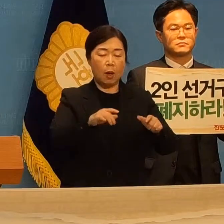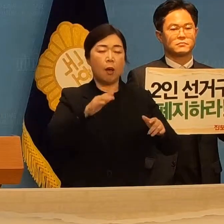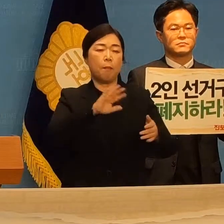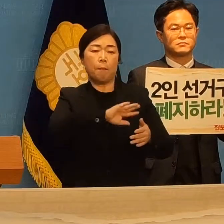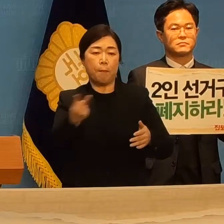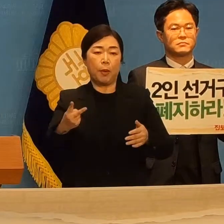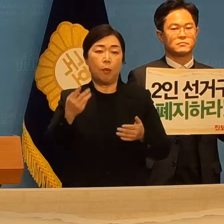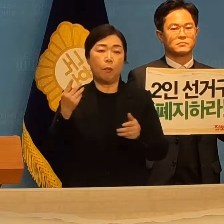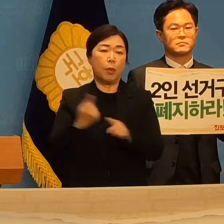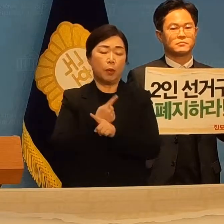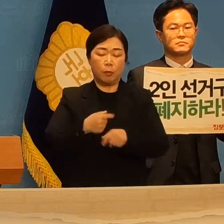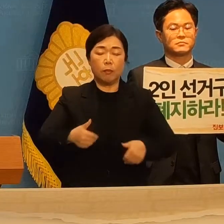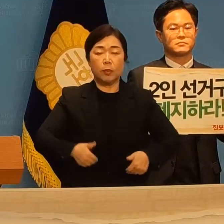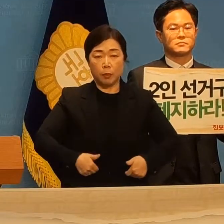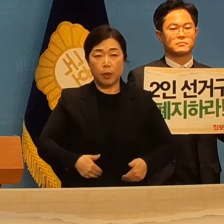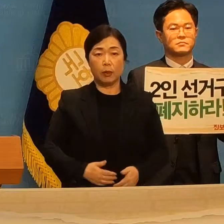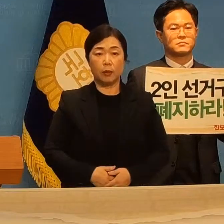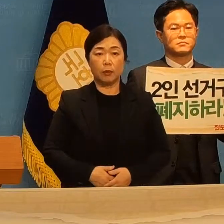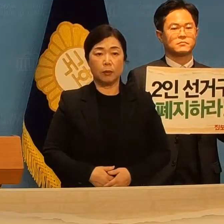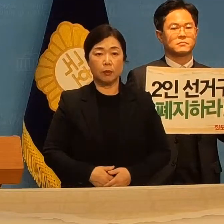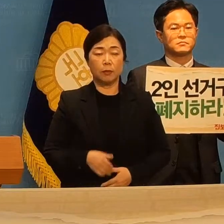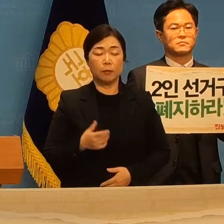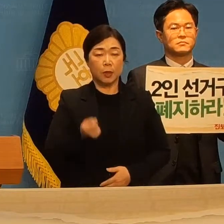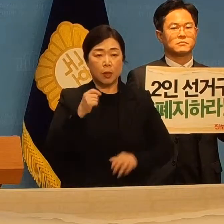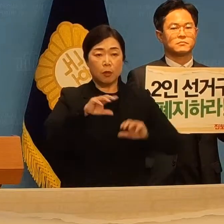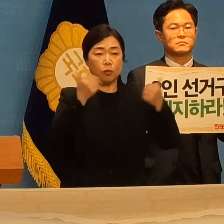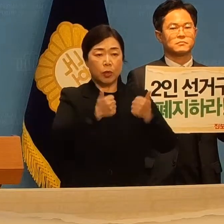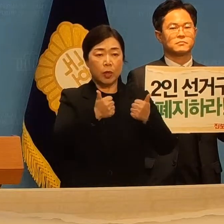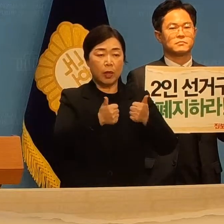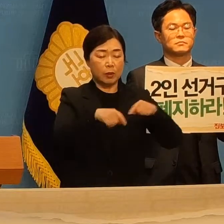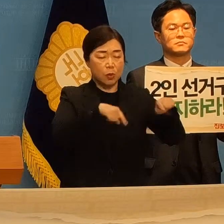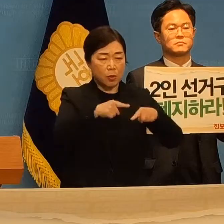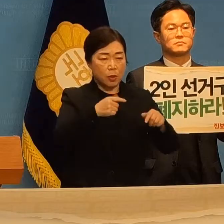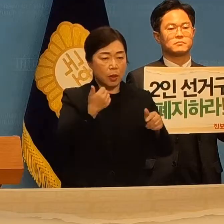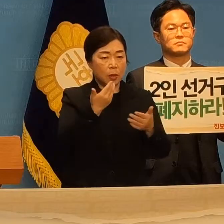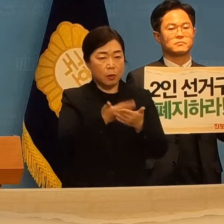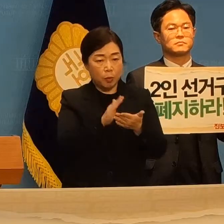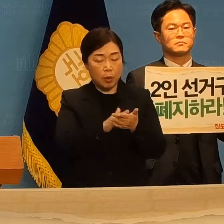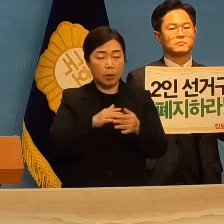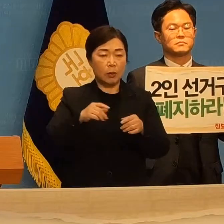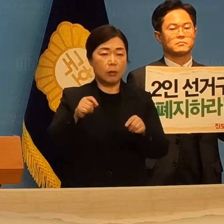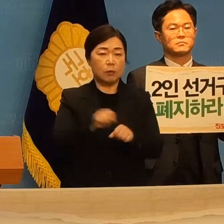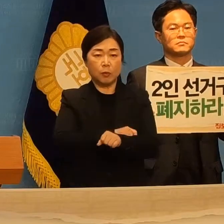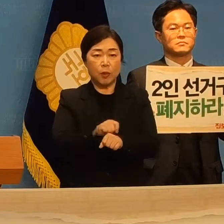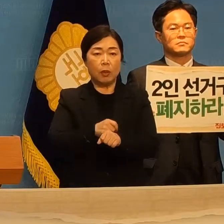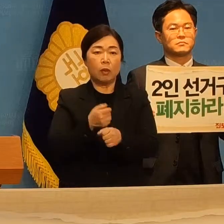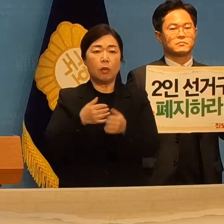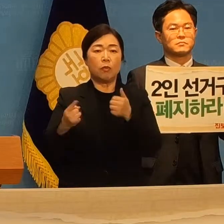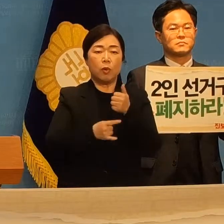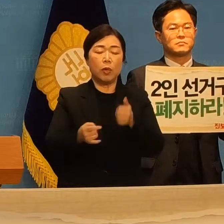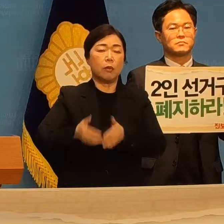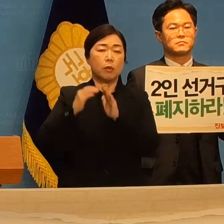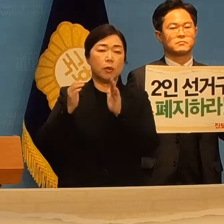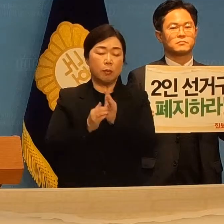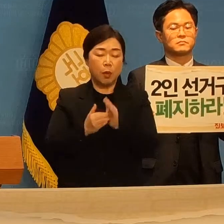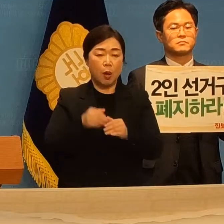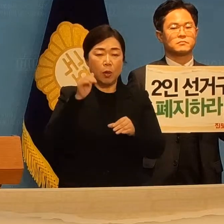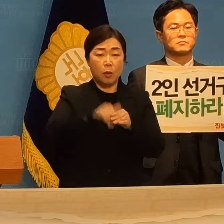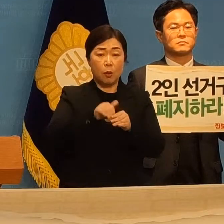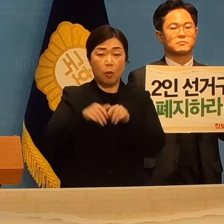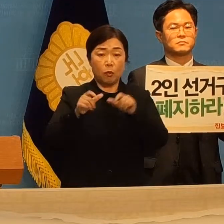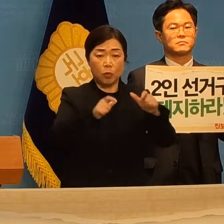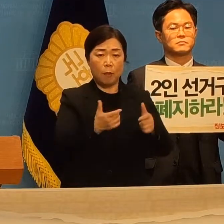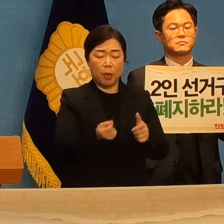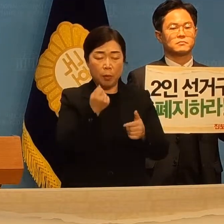국회 정치개혁특위를 구성하여 풀뿌리 민주주의의 기본을 지키는 방향으로 선거구를 획정하기를